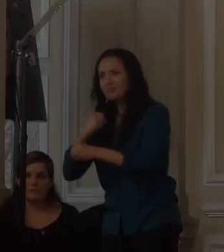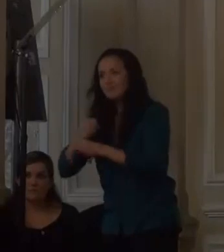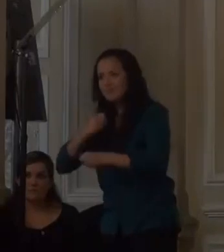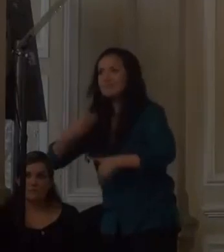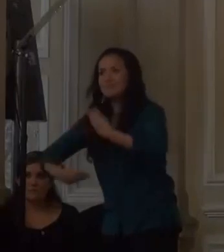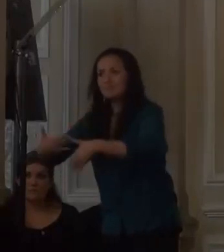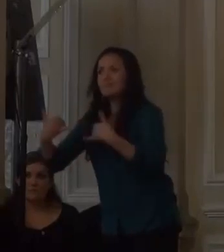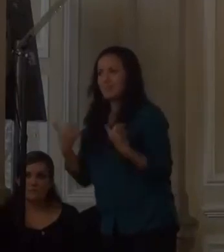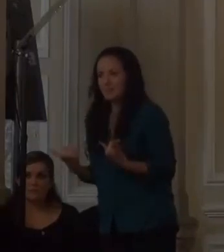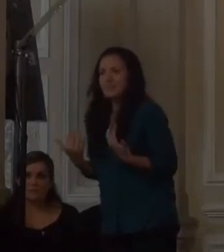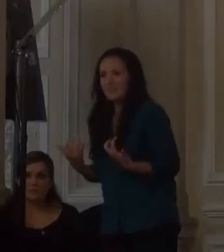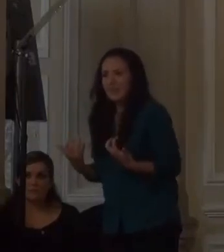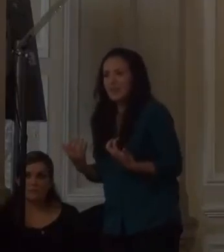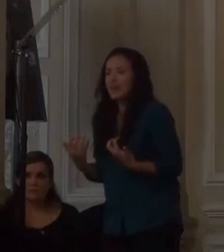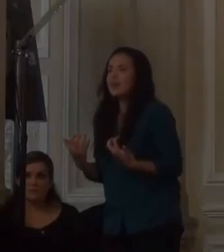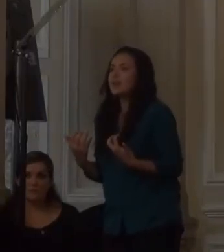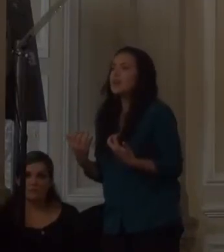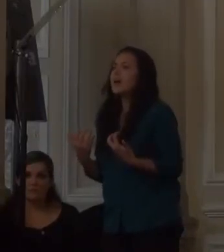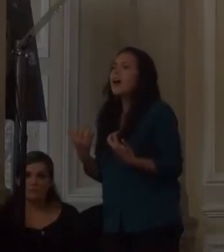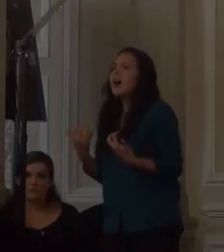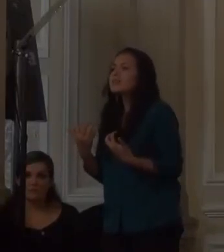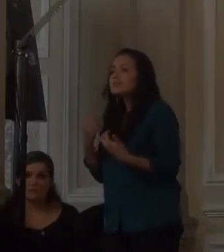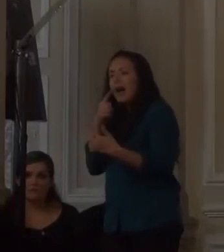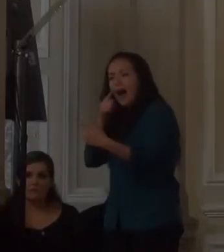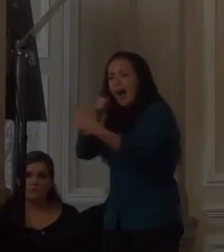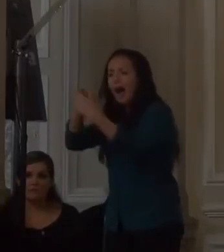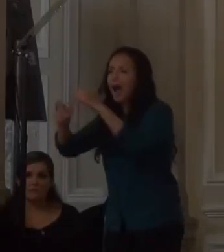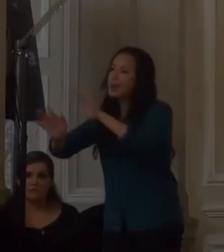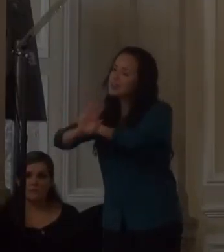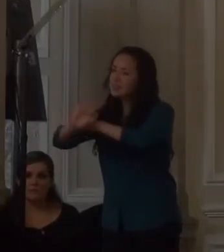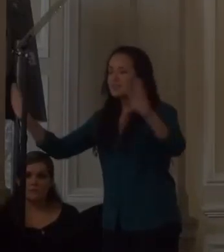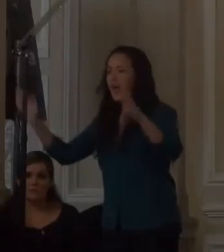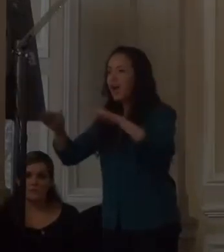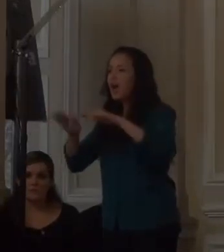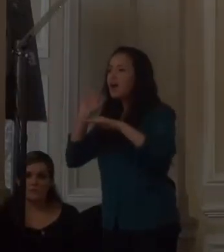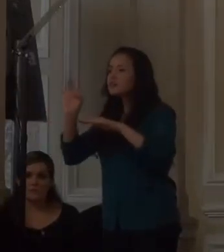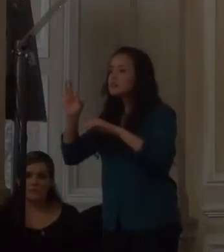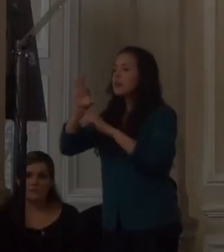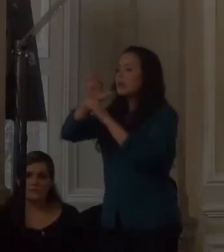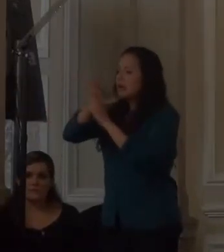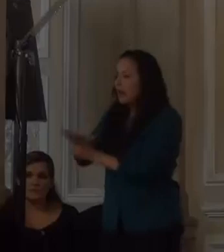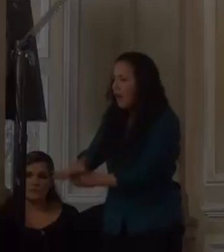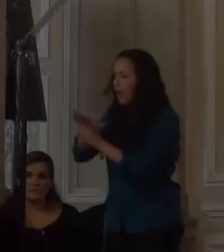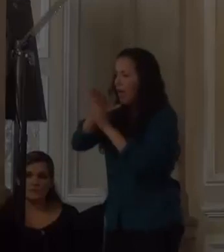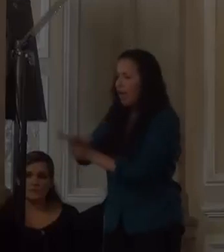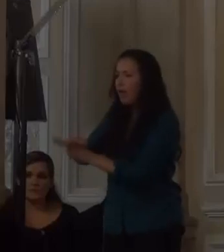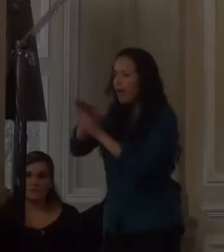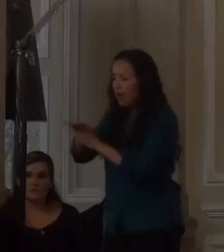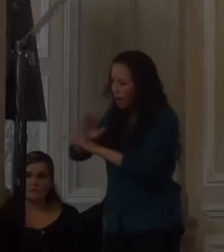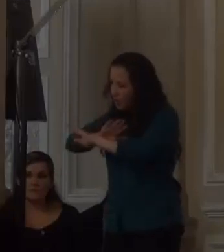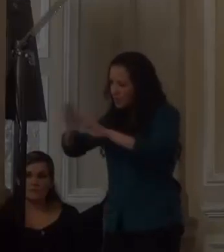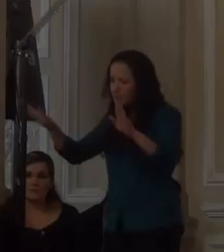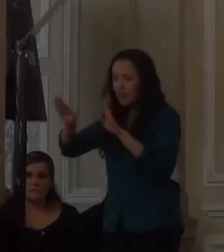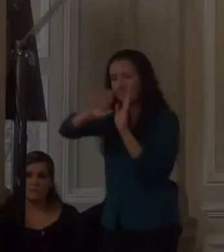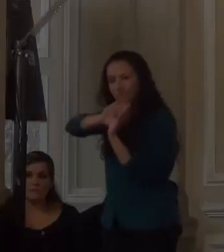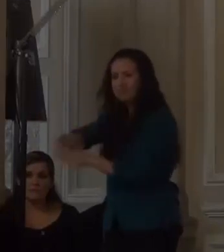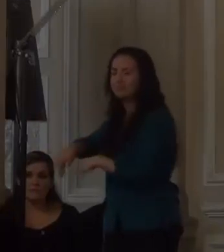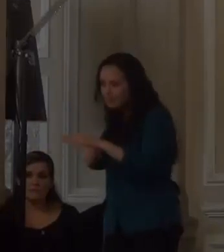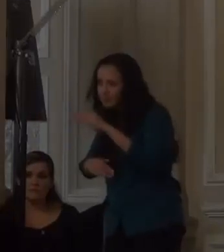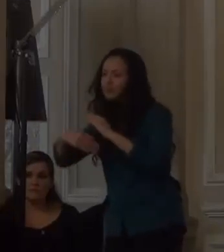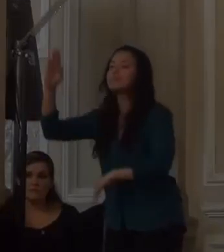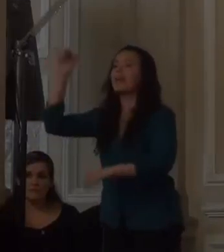hacerlo hasta superar la exclusión que han sufrido las personas con discapacidad durante tanto